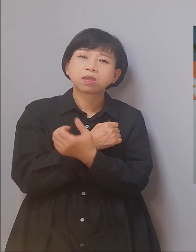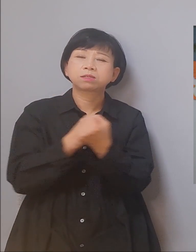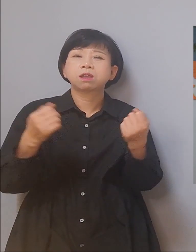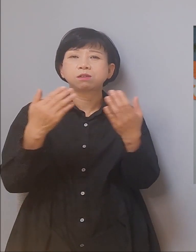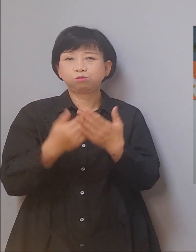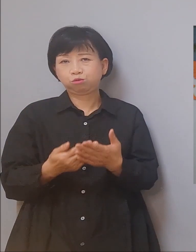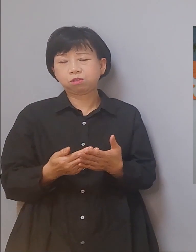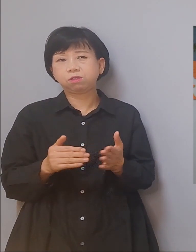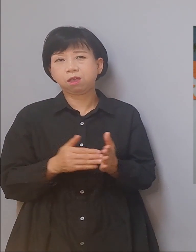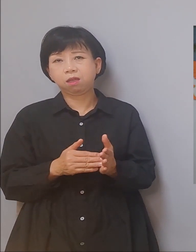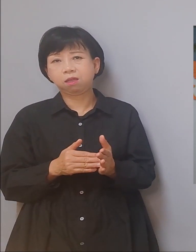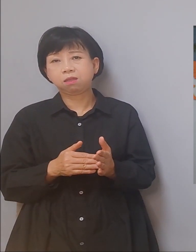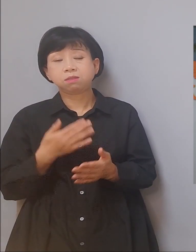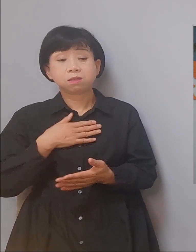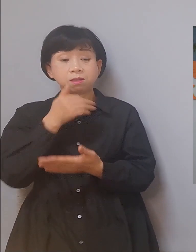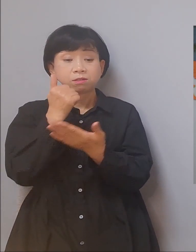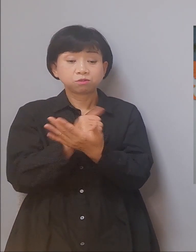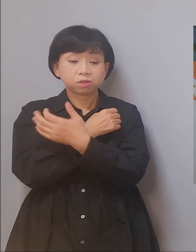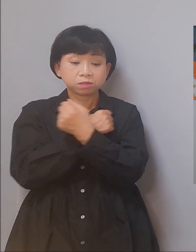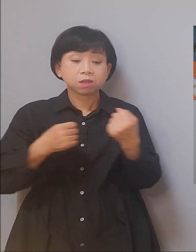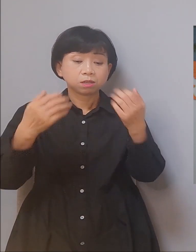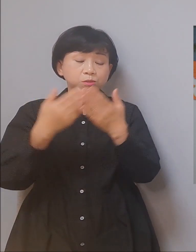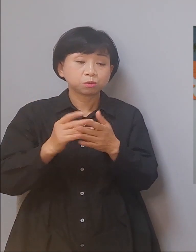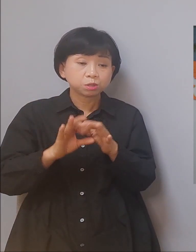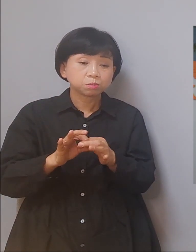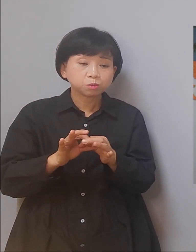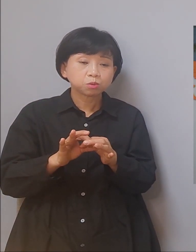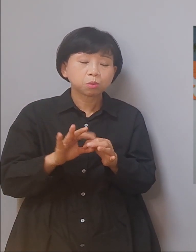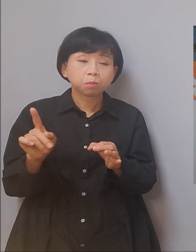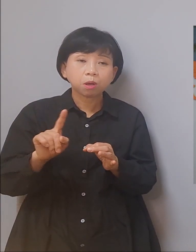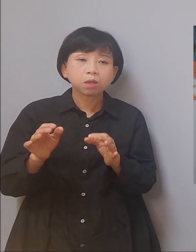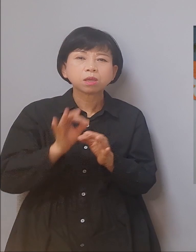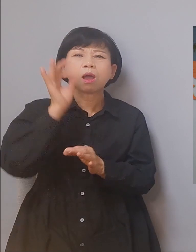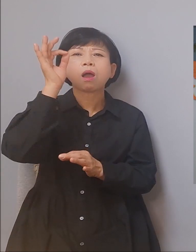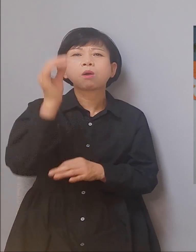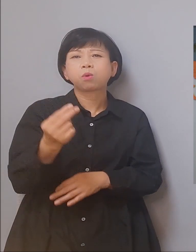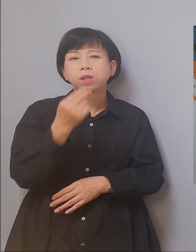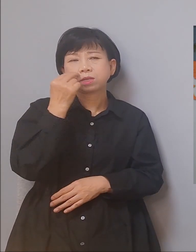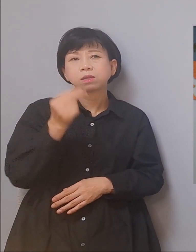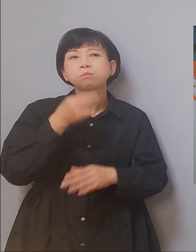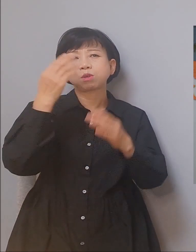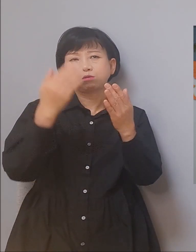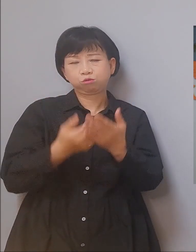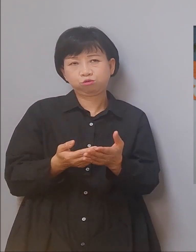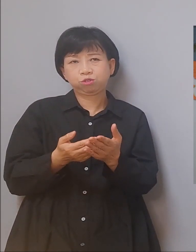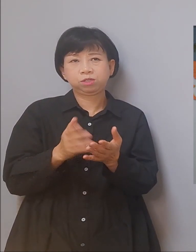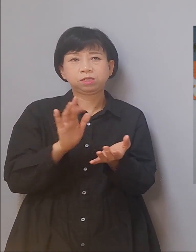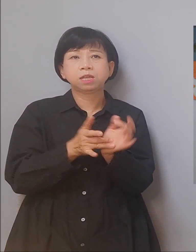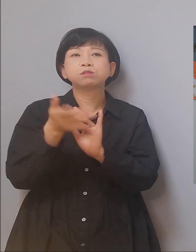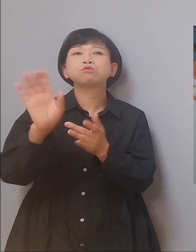죄를 사하심으로 말미암아 나에게 영원한 생명을 주신 분이 주 예수 그리스도입니다.